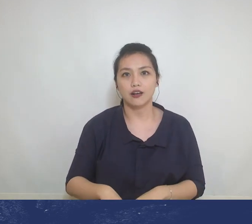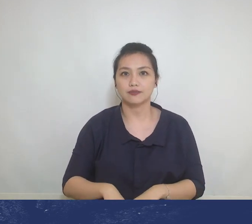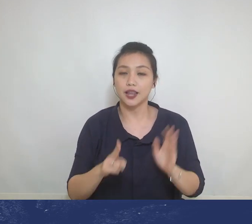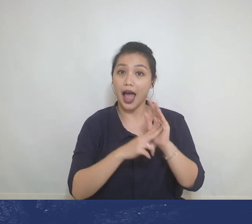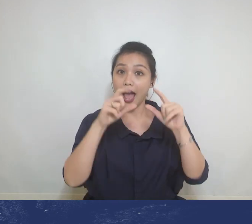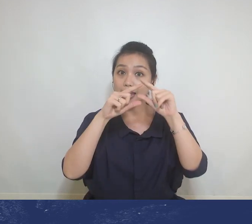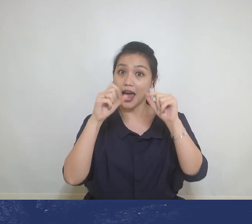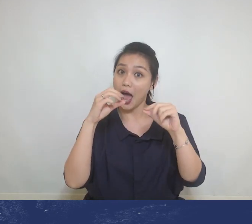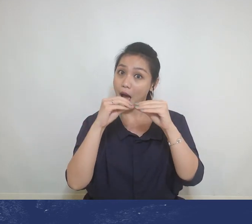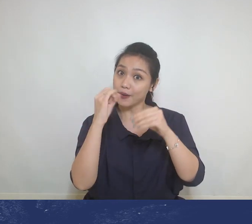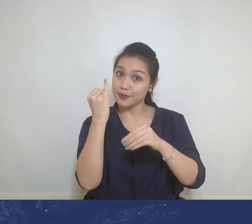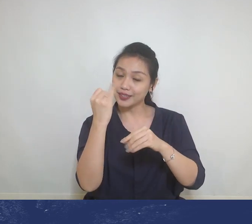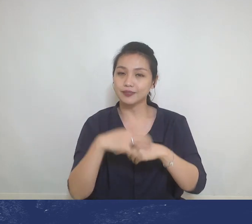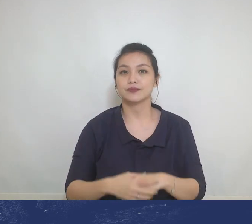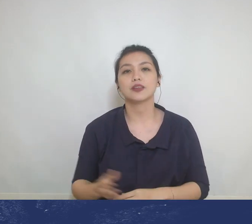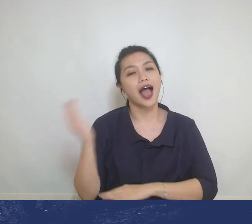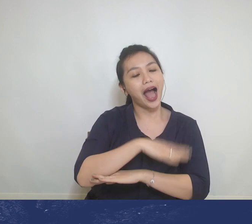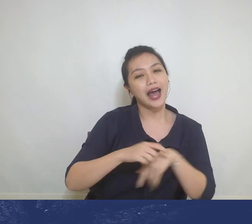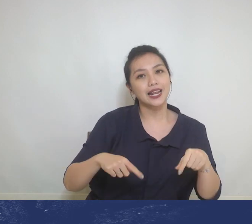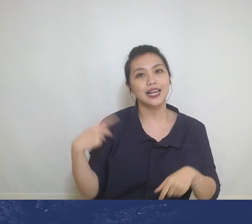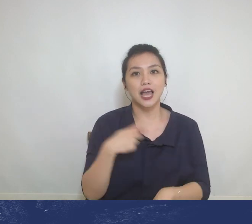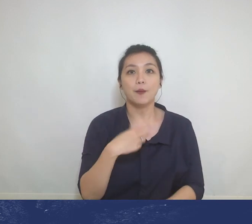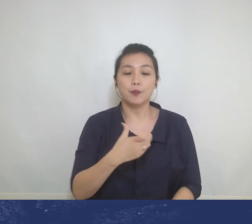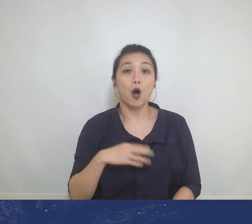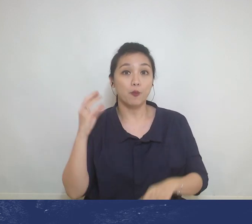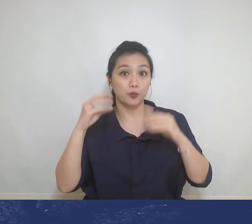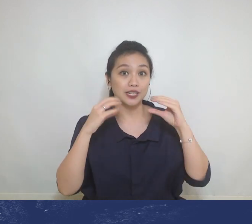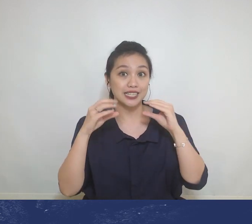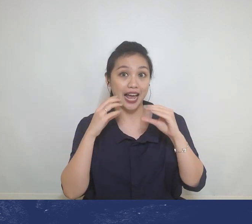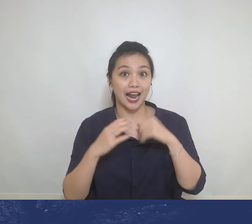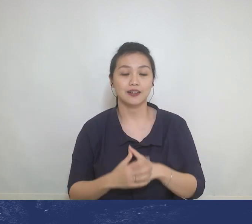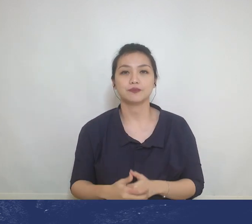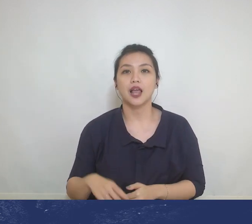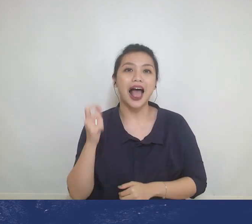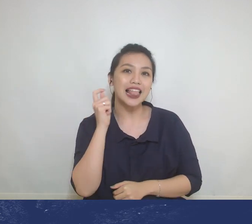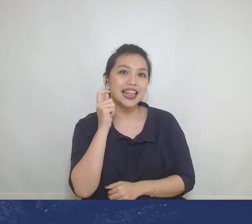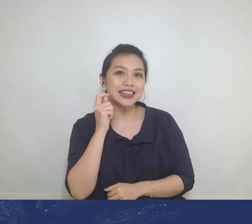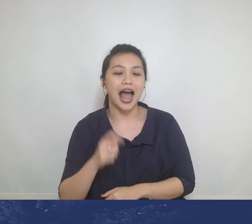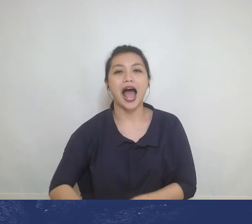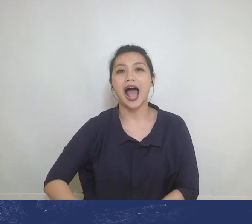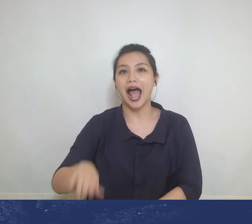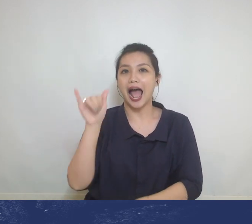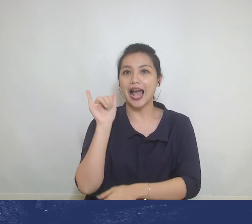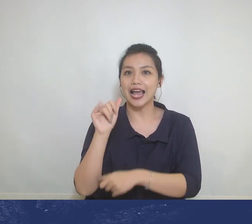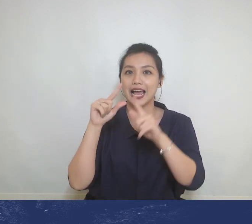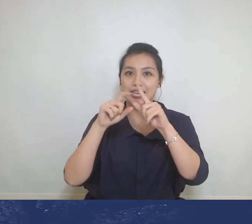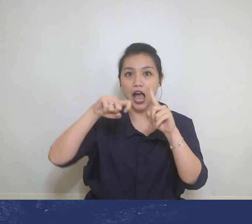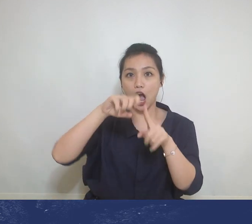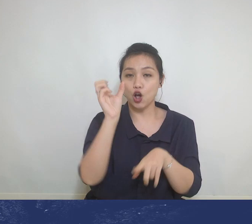Hari ini kami pun mau berbicara mengenai salah satu tokoh yang sudah kita baca, yaitu tentang